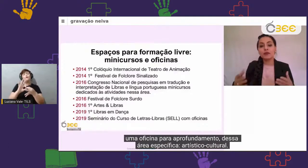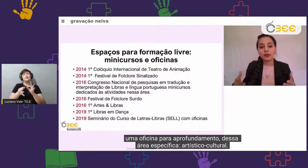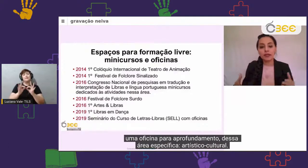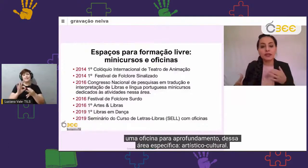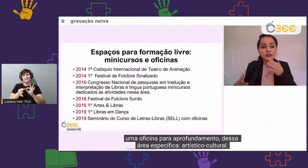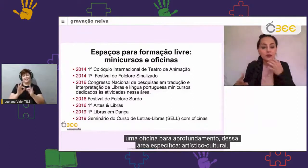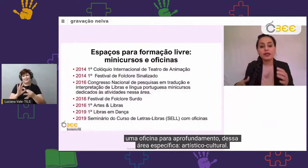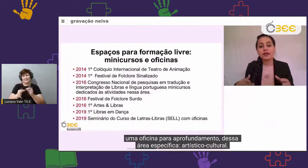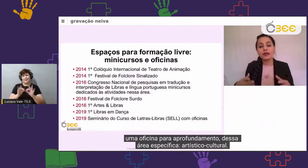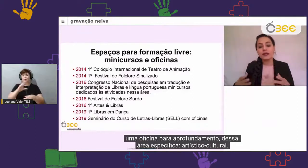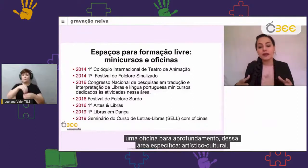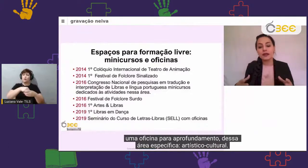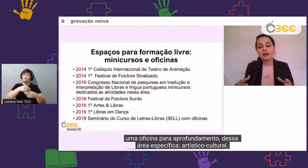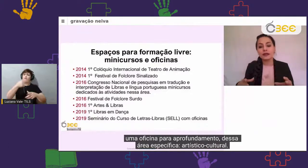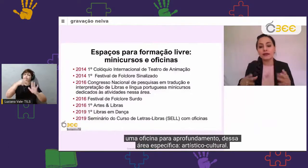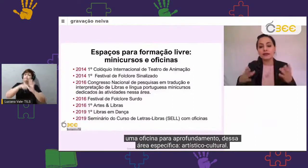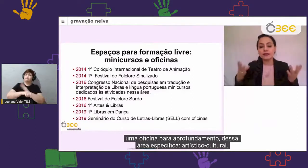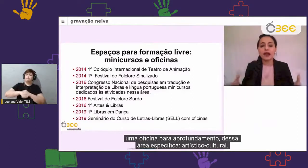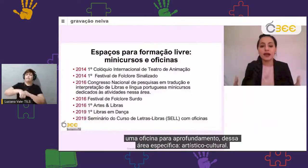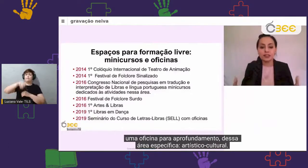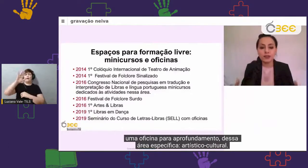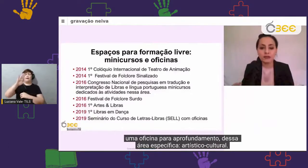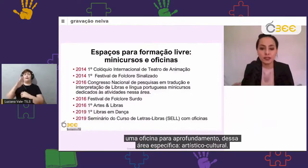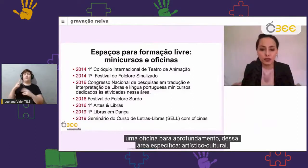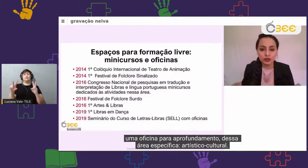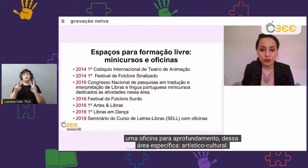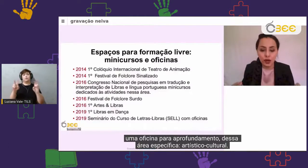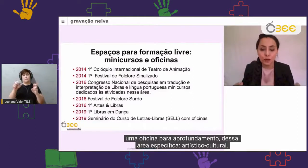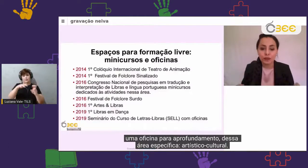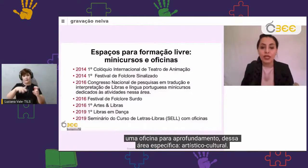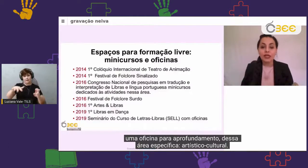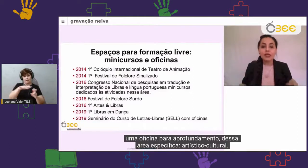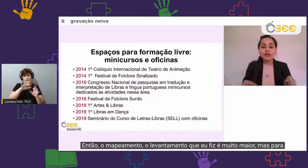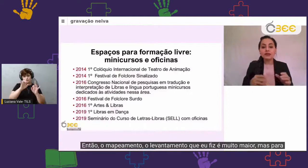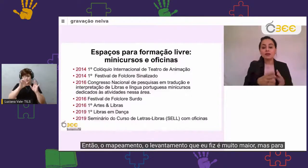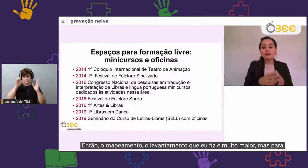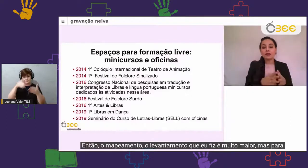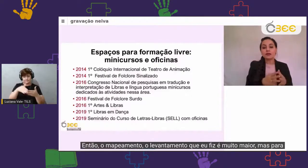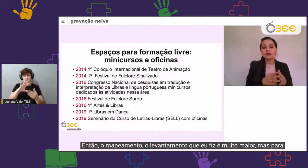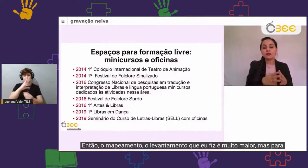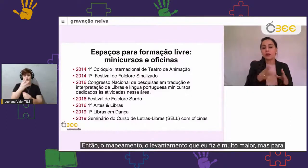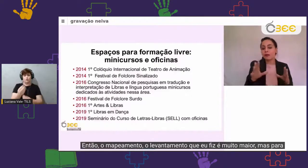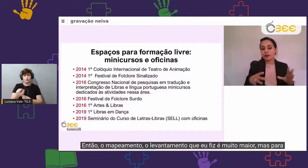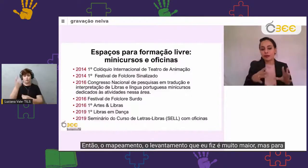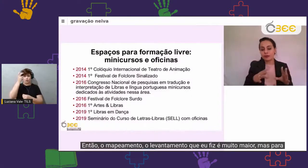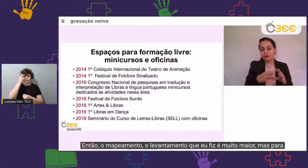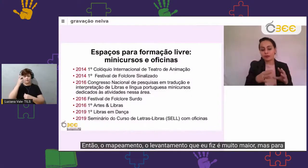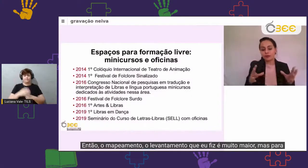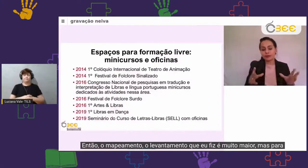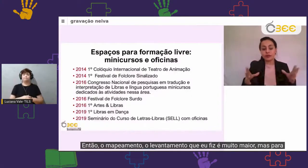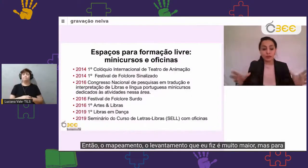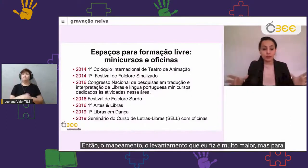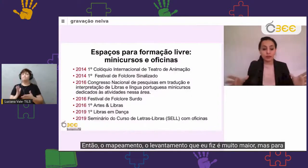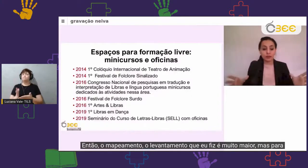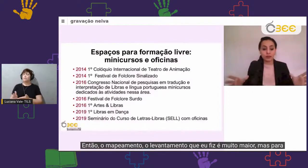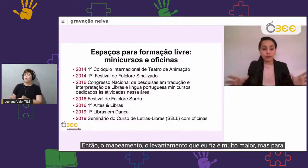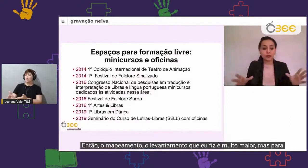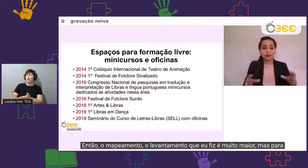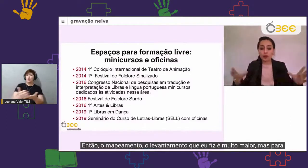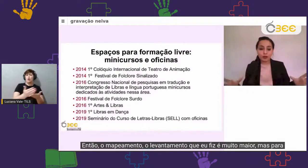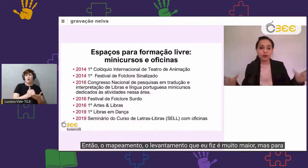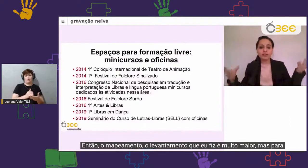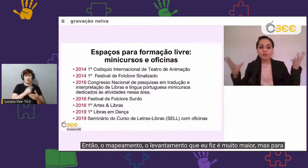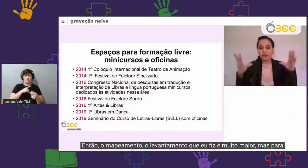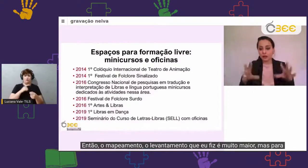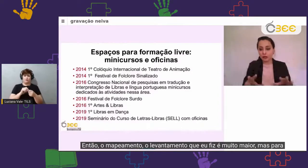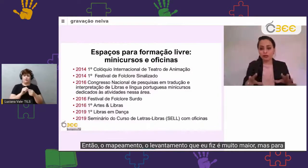para aprofundamento, né, dessa área específica artístico-cultural. Então, o levantamento que eu fiz ele é